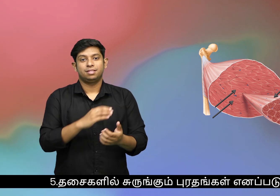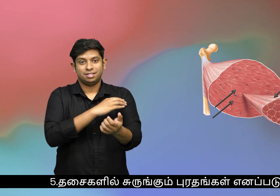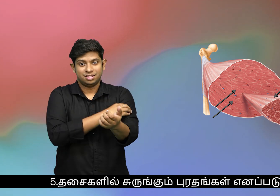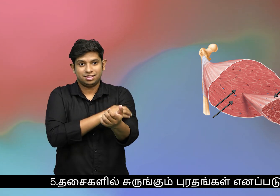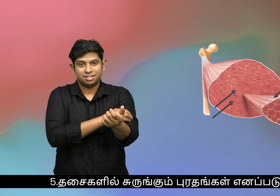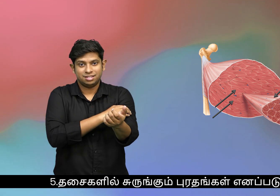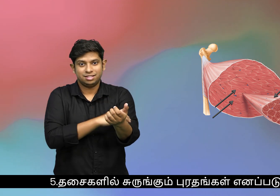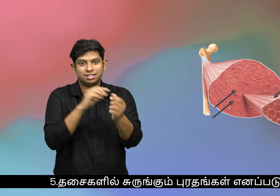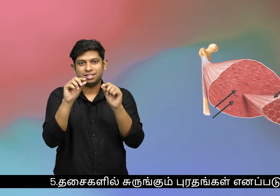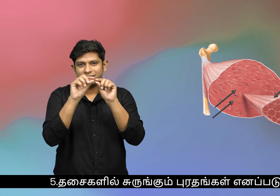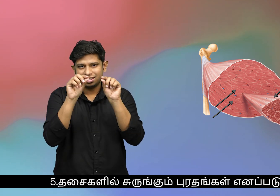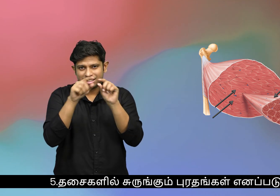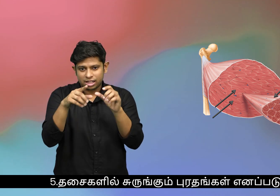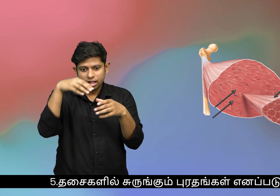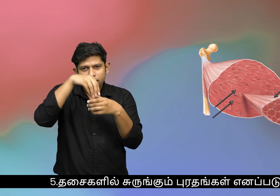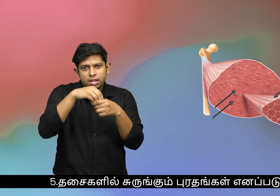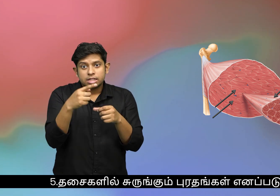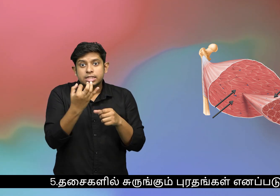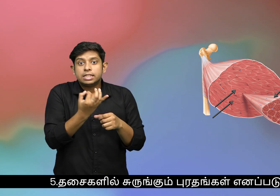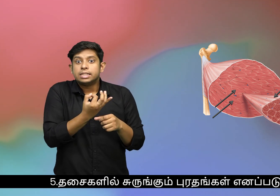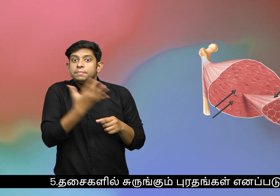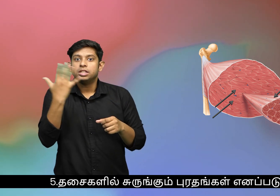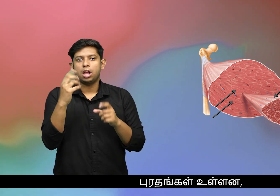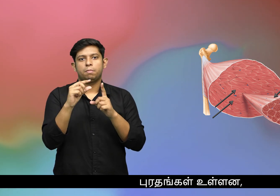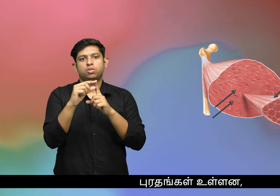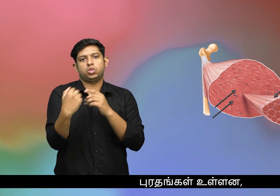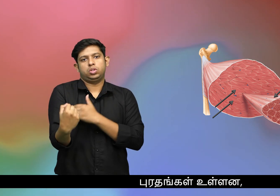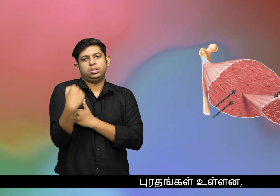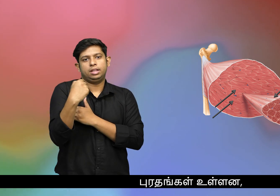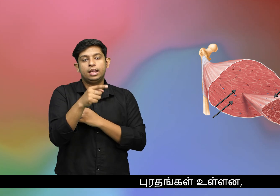தசைகளில் சுருங்கும் புரதங்கள் எனப்படும் சிறப்பு புரதங்கள் உள்ளன.